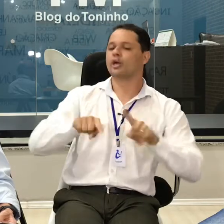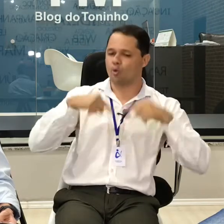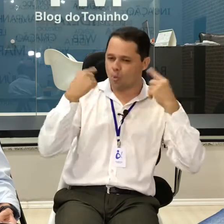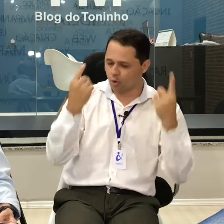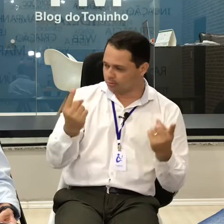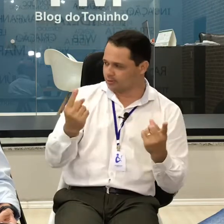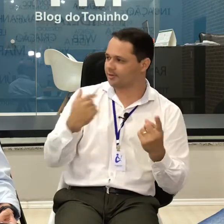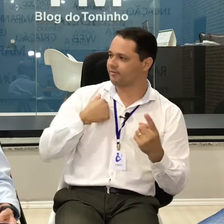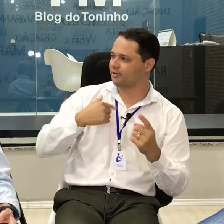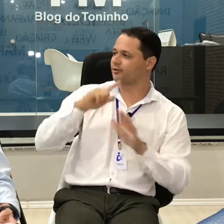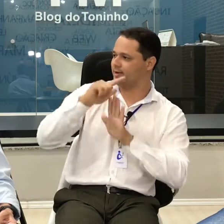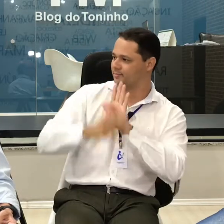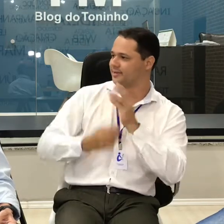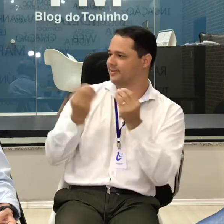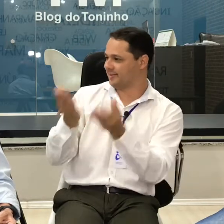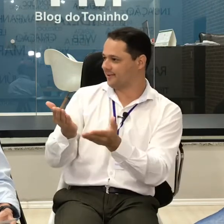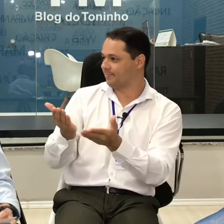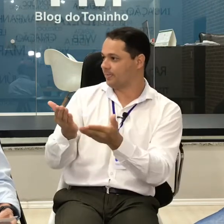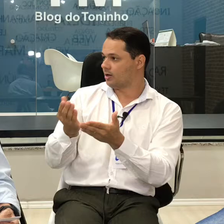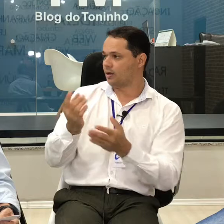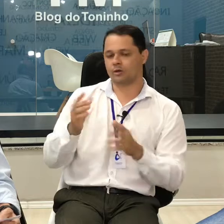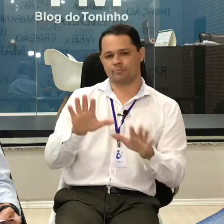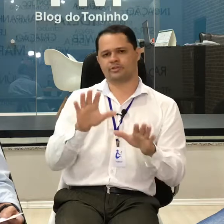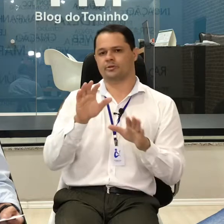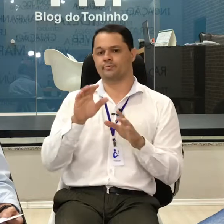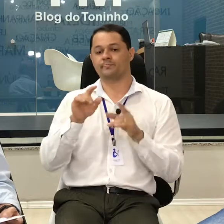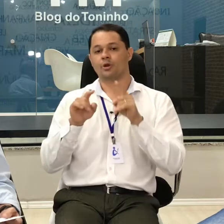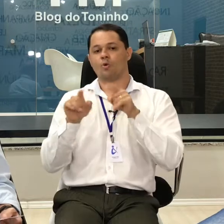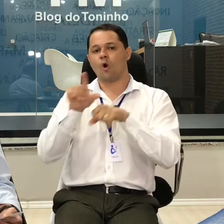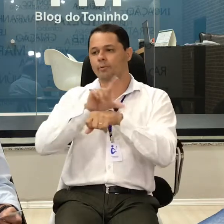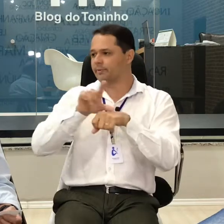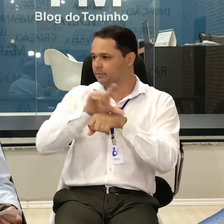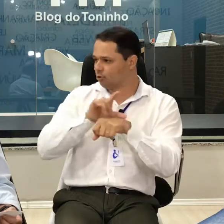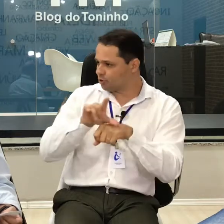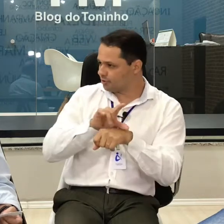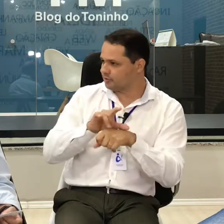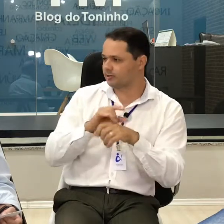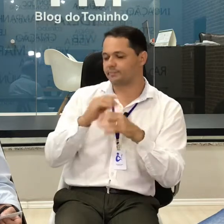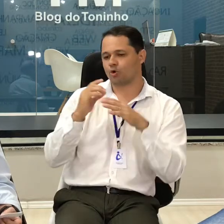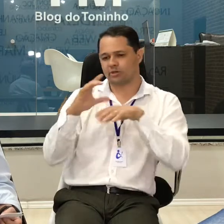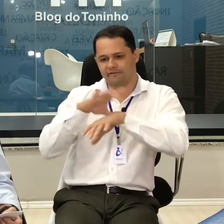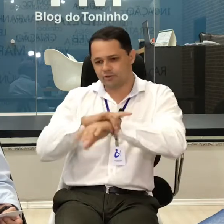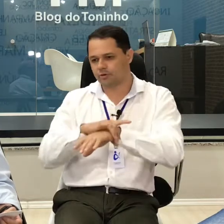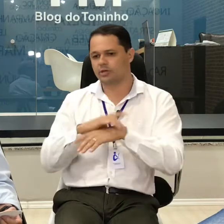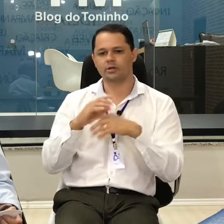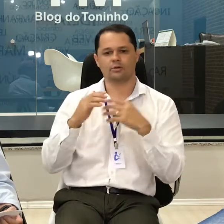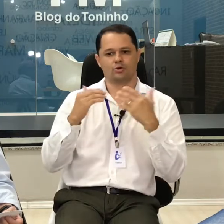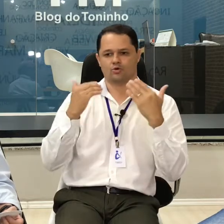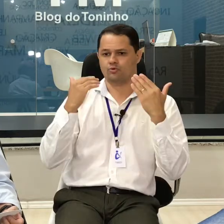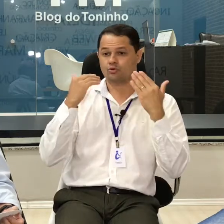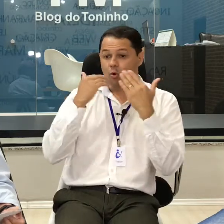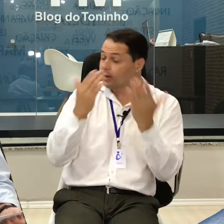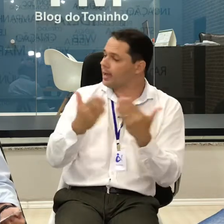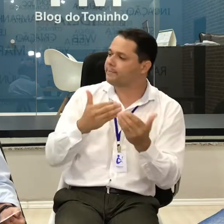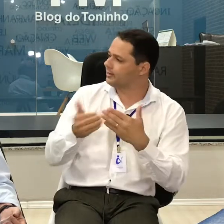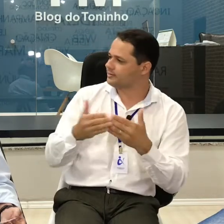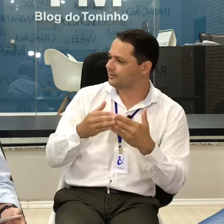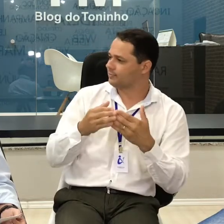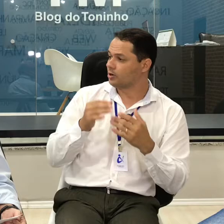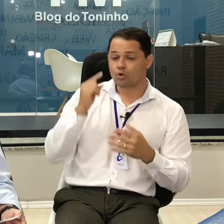um outro serviço que a livraria tem. Então, por exemplo, qual o problema do lojista, ou da defensoria, ou de qualquer empresa? Um